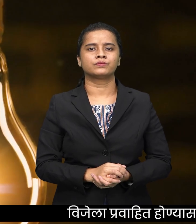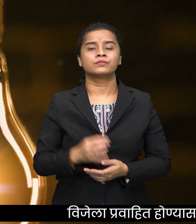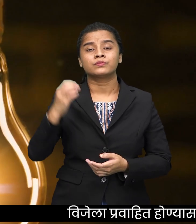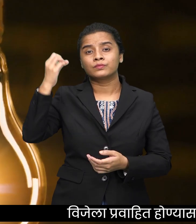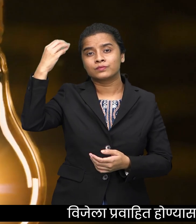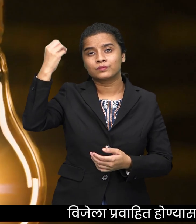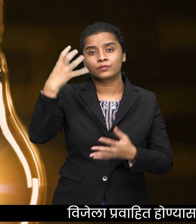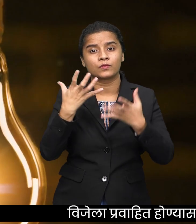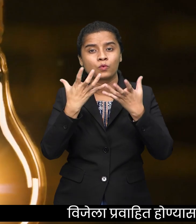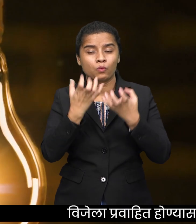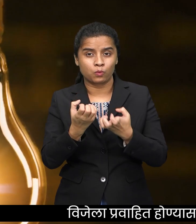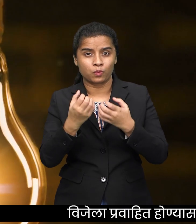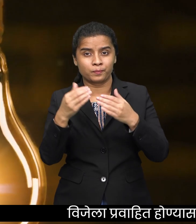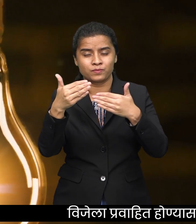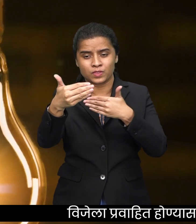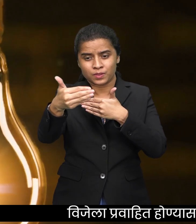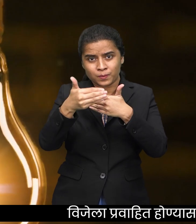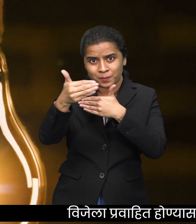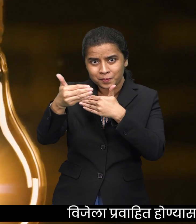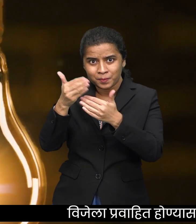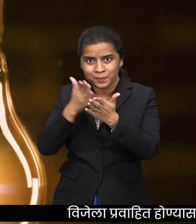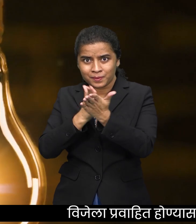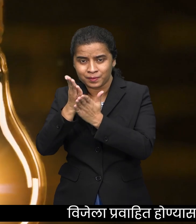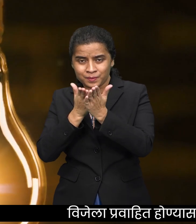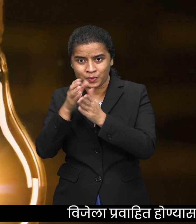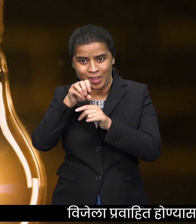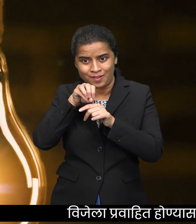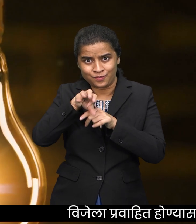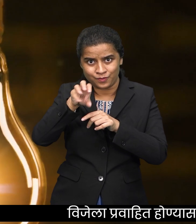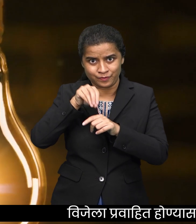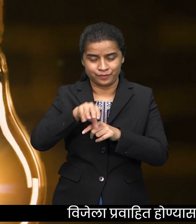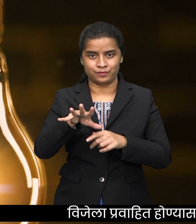विजेला प्रवाहित होण्यासाठी बंद मार्गाची आवश्यकता असते.